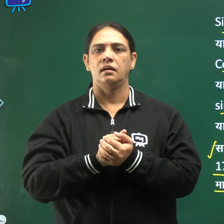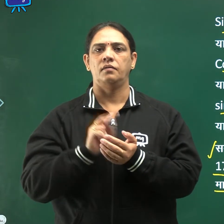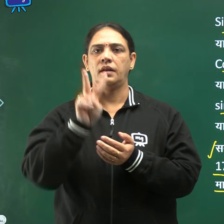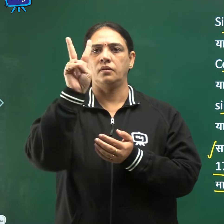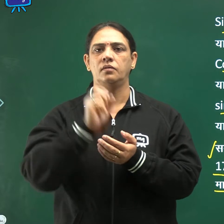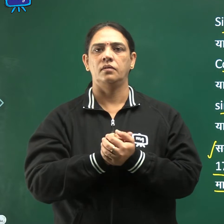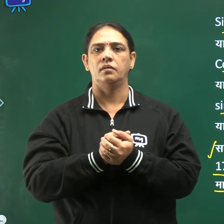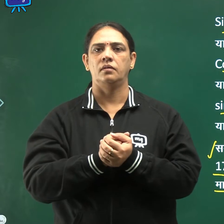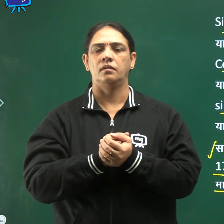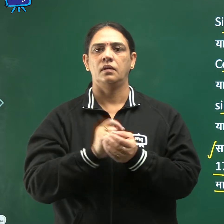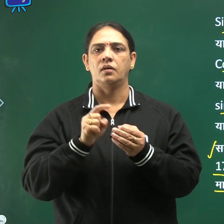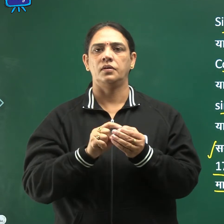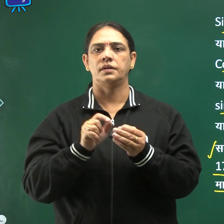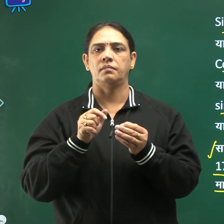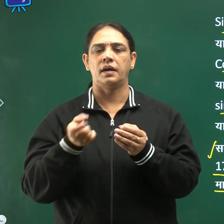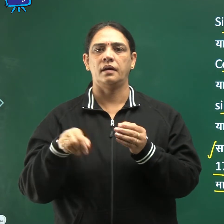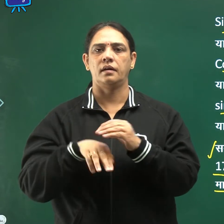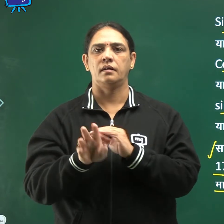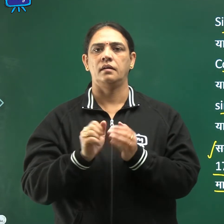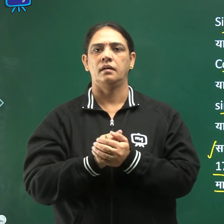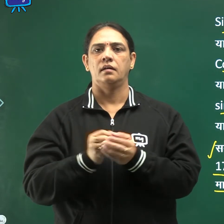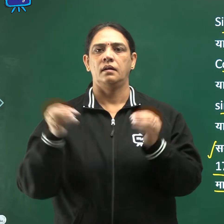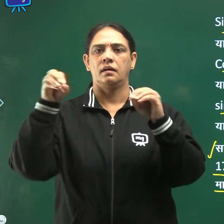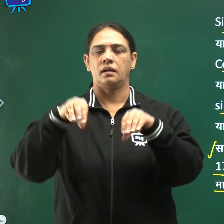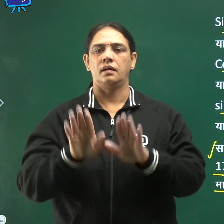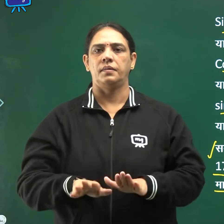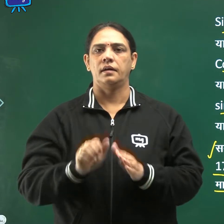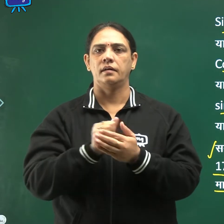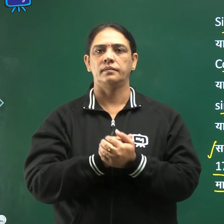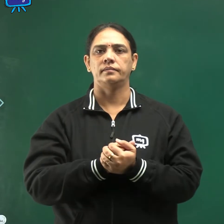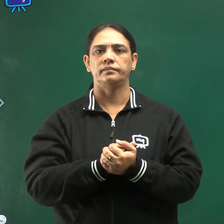मान प्रश्न में रखने पर